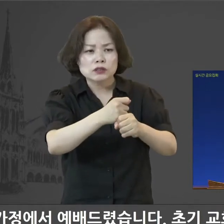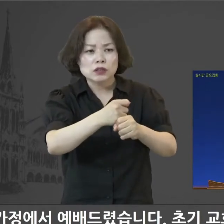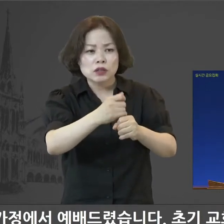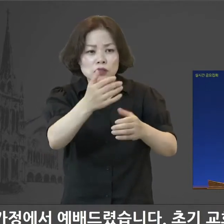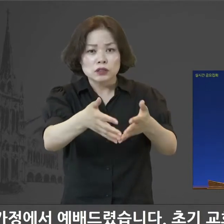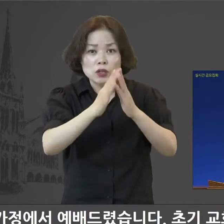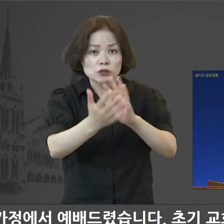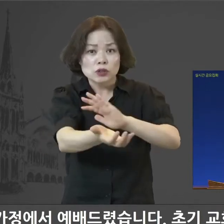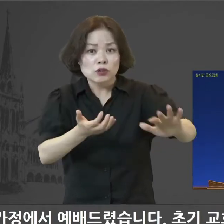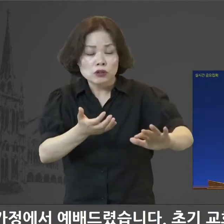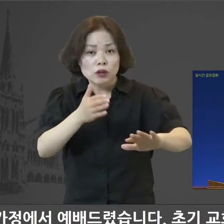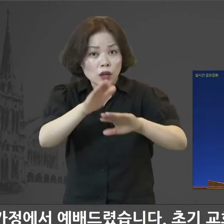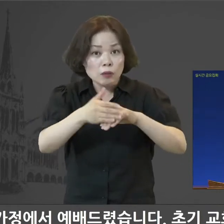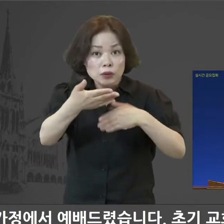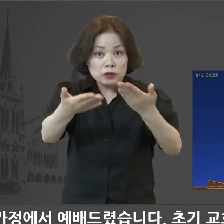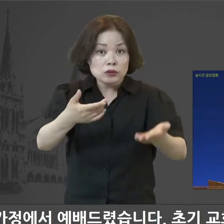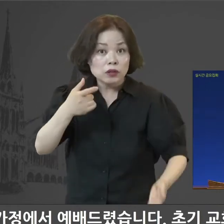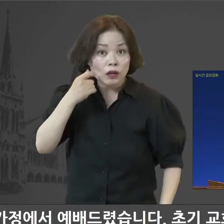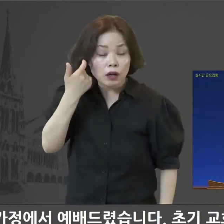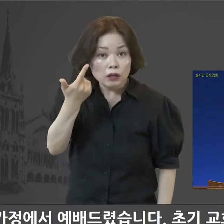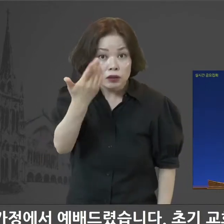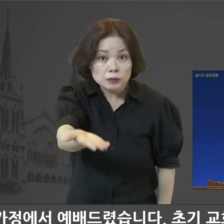드렸네요? 맞습니까?